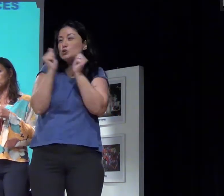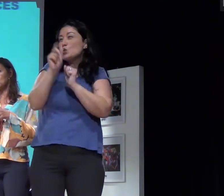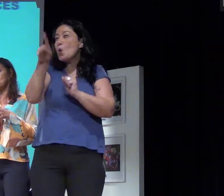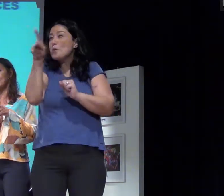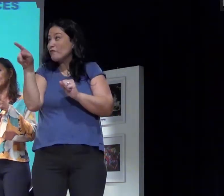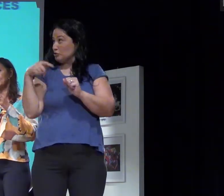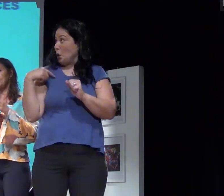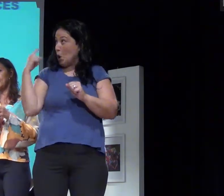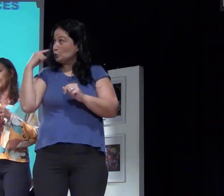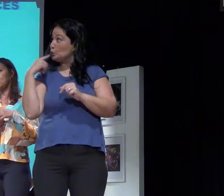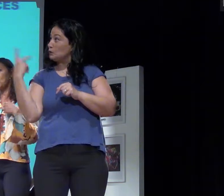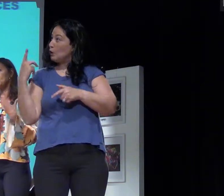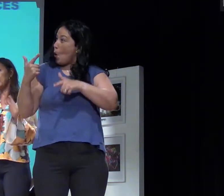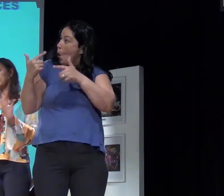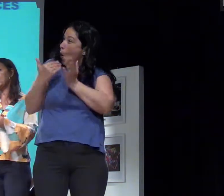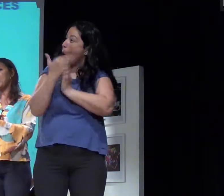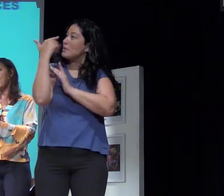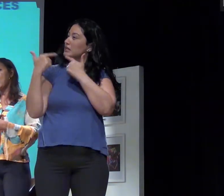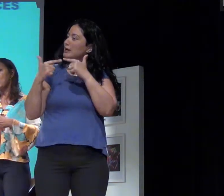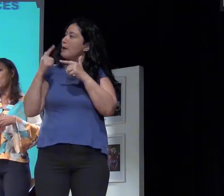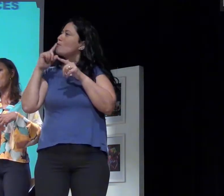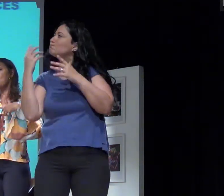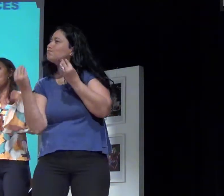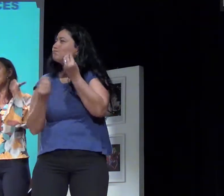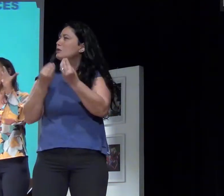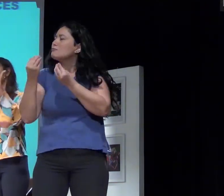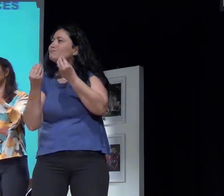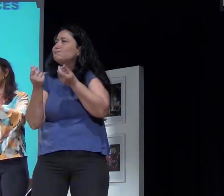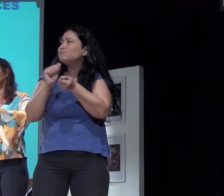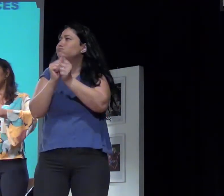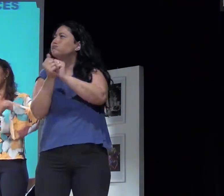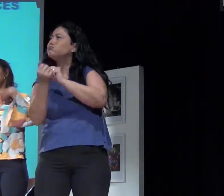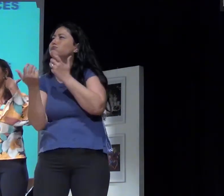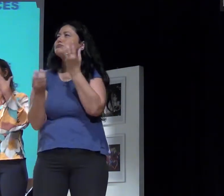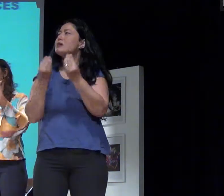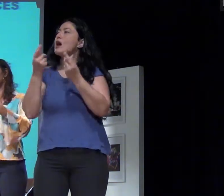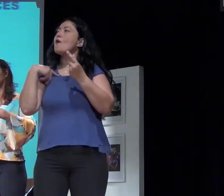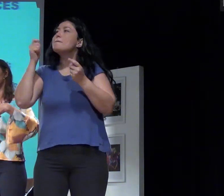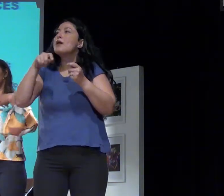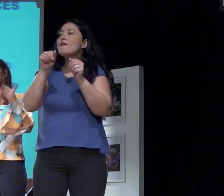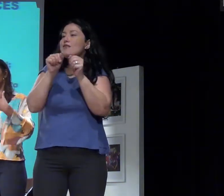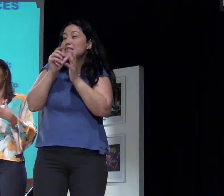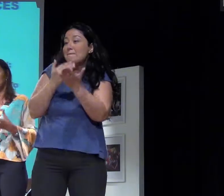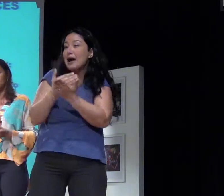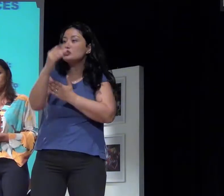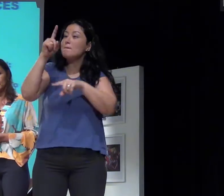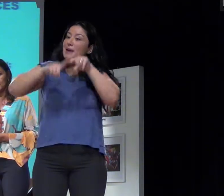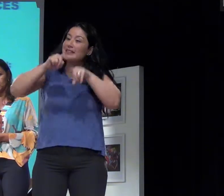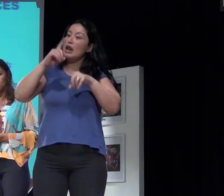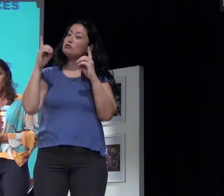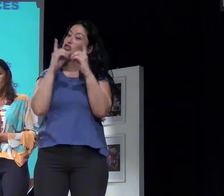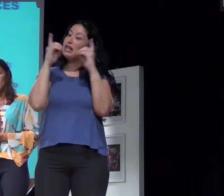surdo, a gente começa a trabalhar como adequar ou como partir dali para criar realmente um material didático